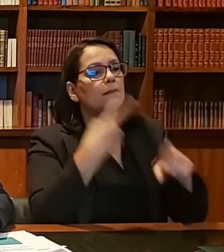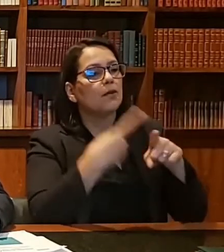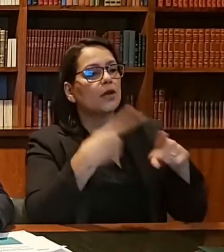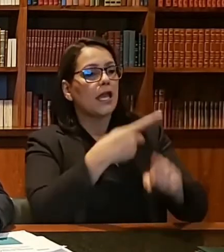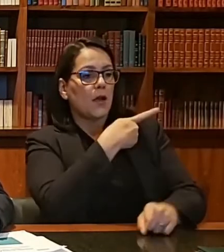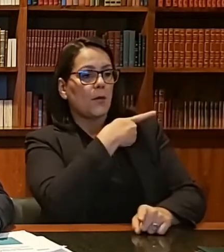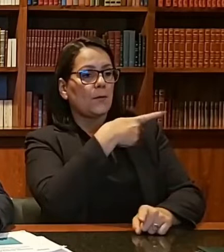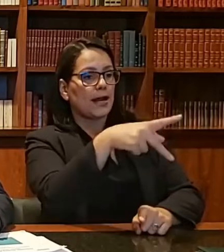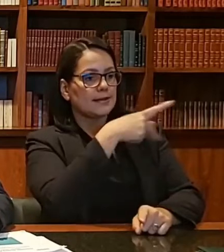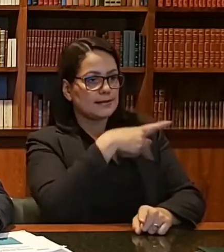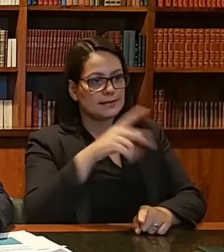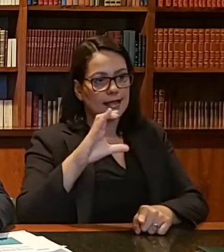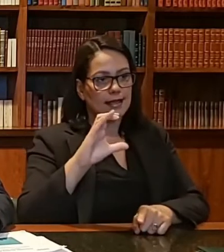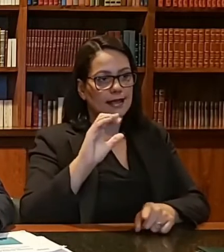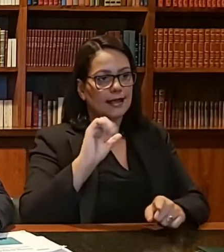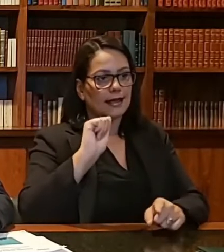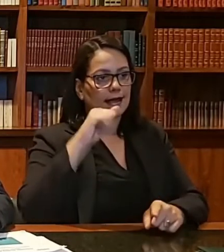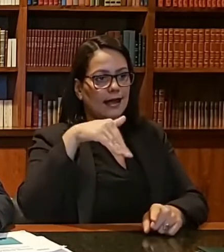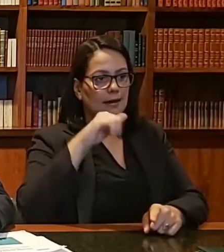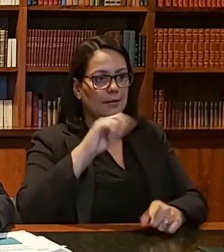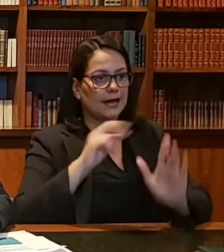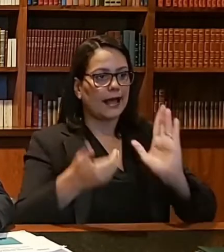abriu o processo de impeachment contra Bolsonaro.